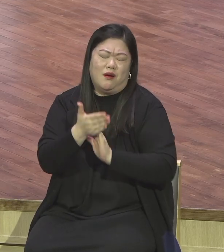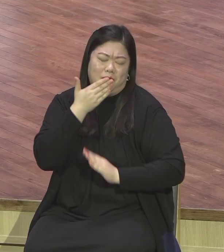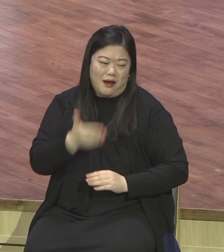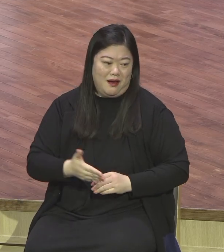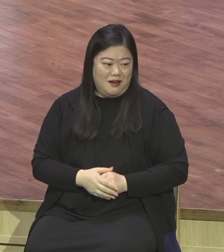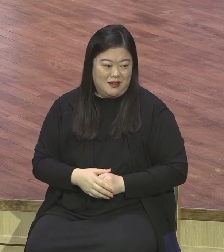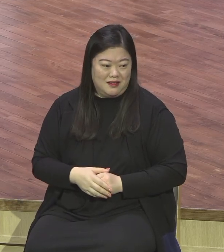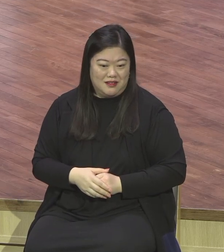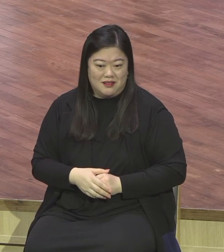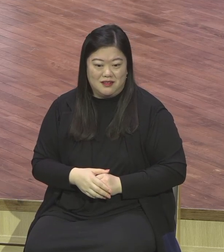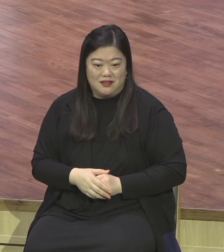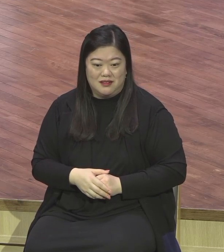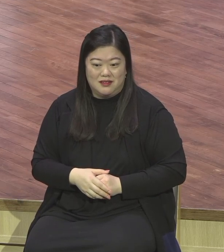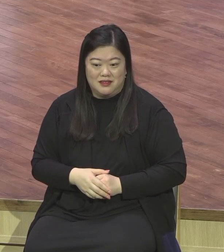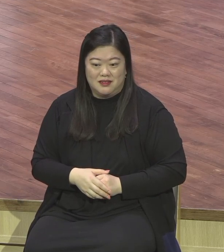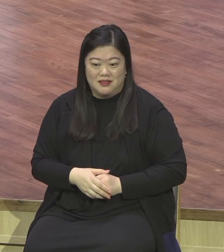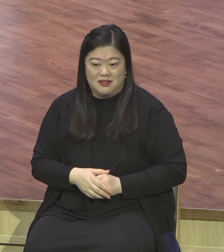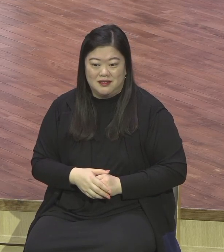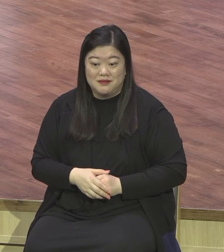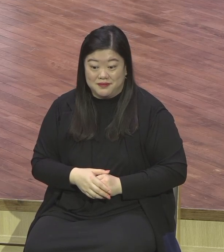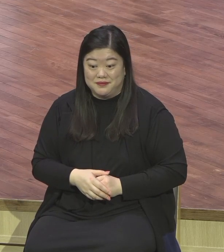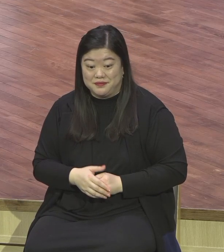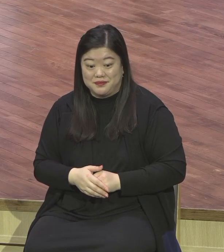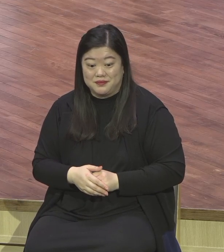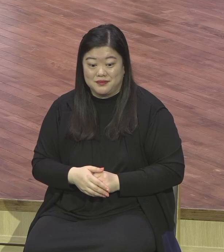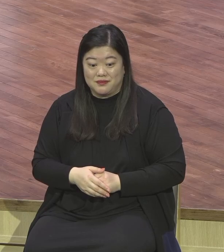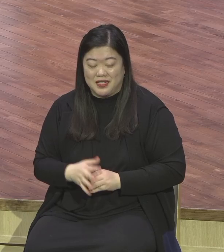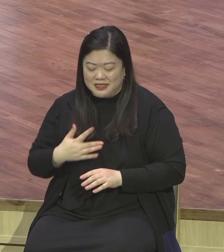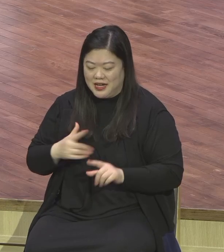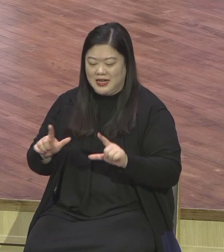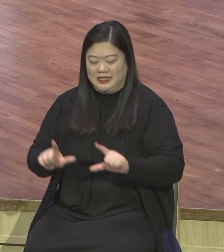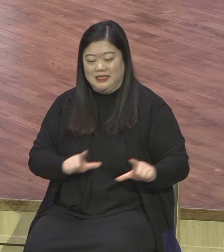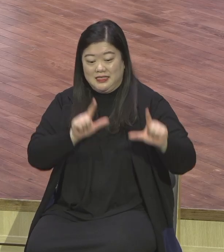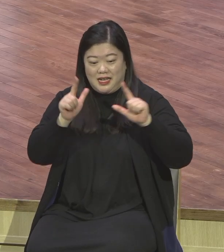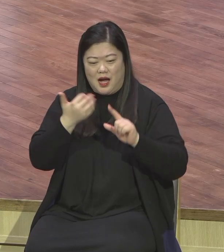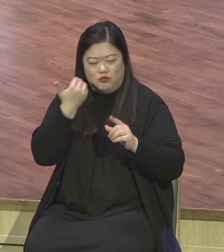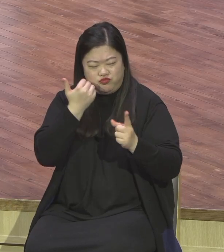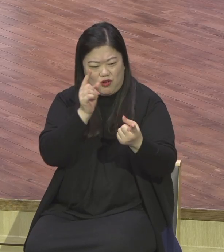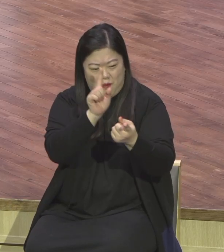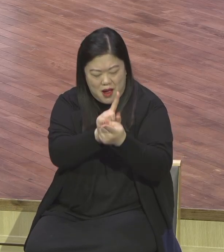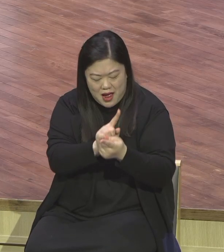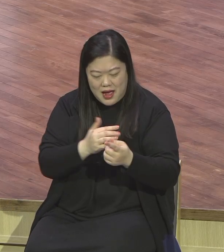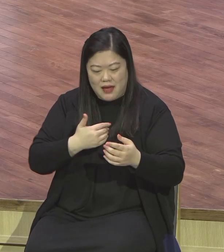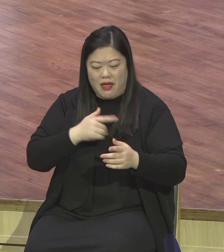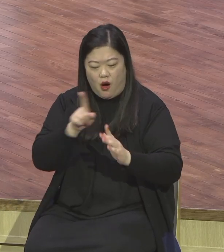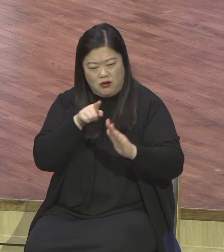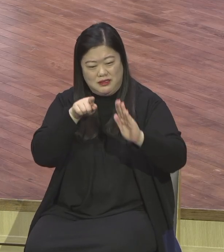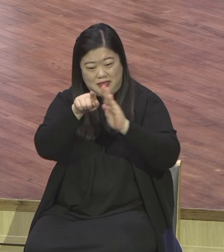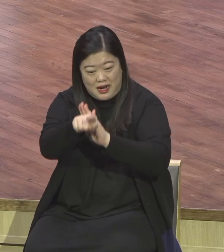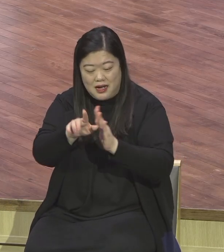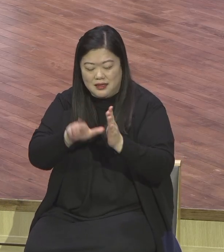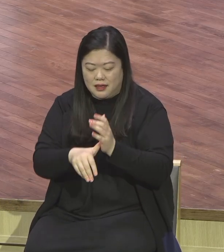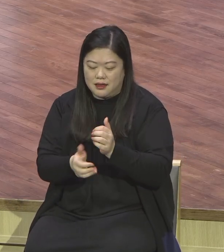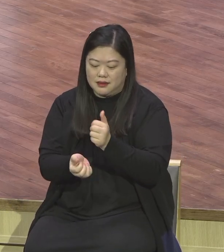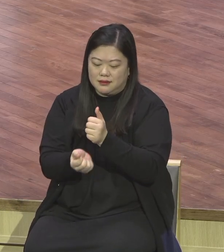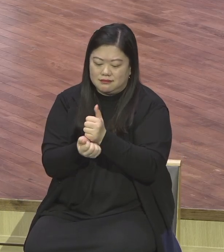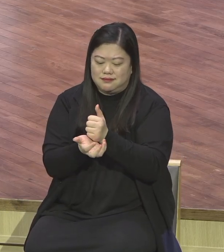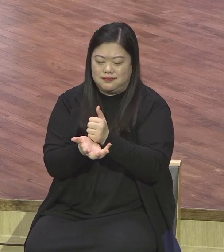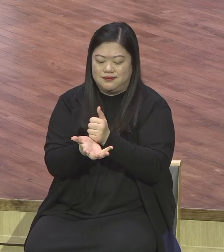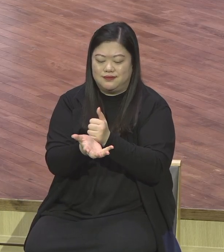감사 그래서 내가 삶이 가는 곳마다 영적 변화의 물결을 일으키는